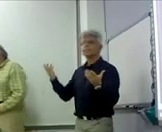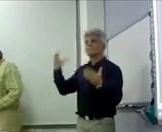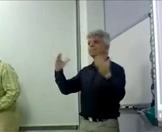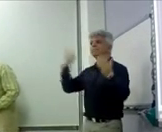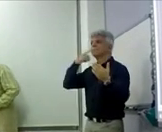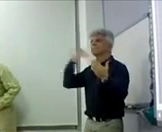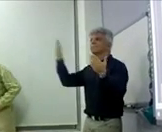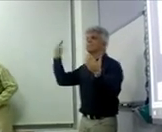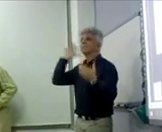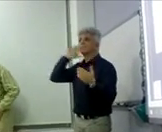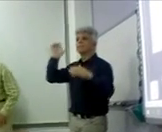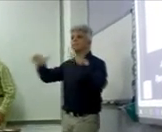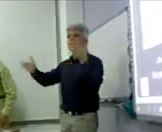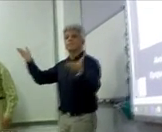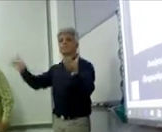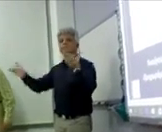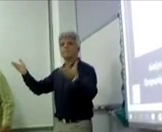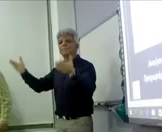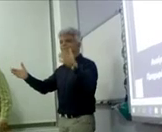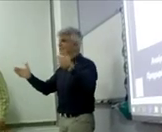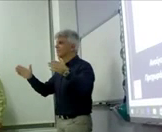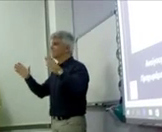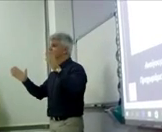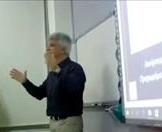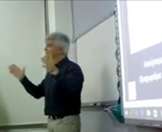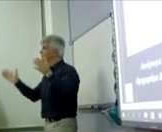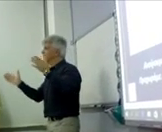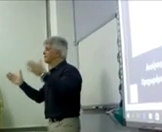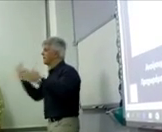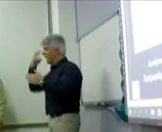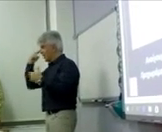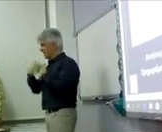Προτεραιότητα δίνουμε πού. Κάποιος να μου πει κάτι να ακούσω.